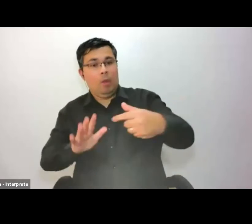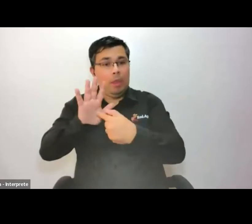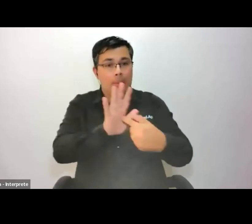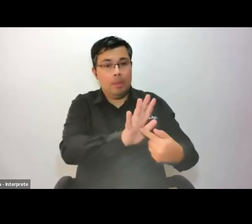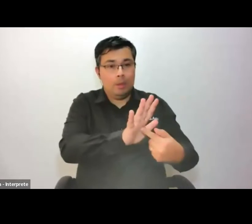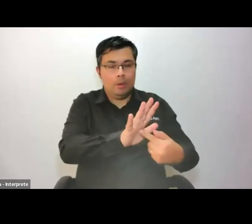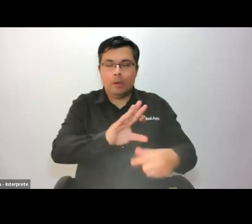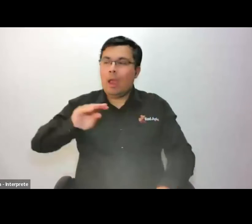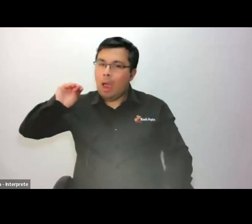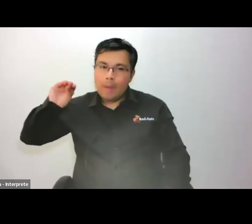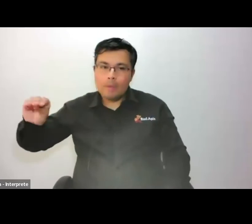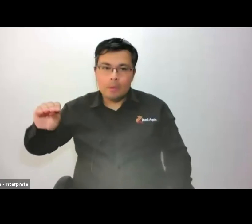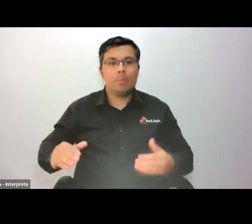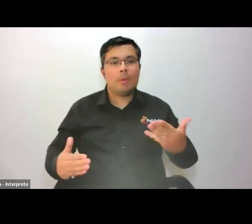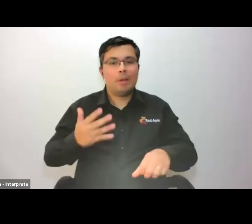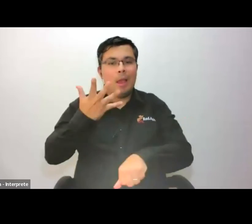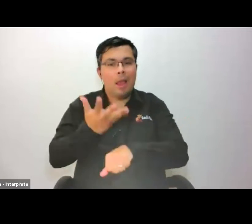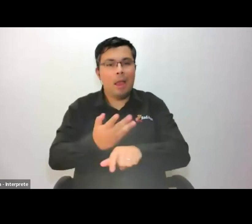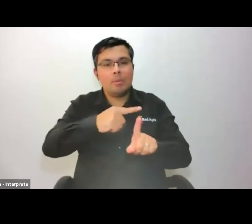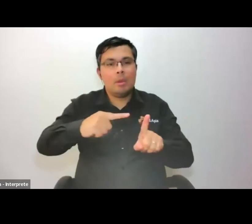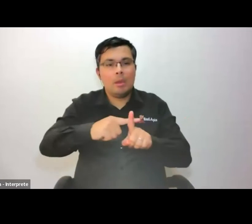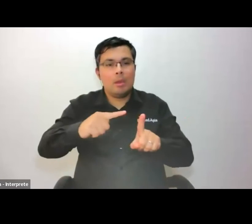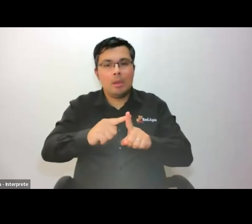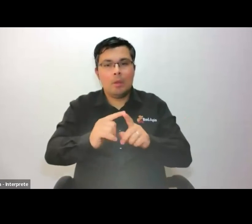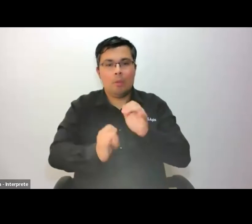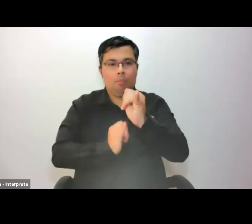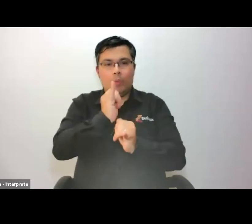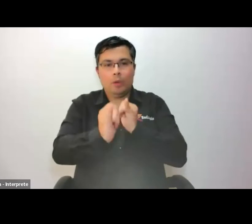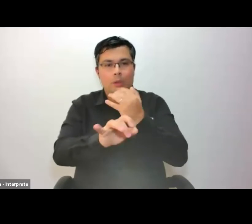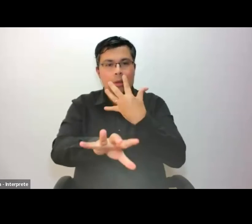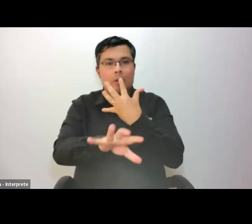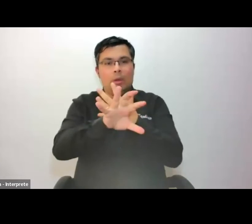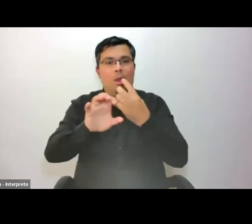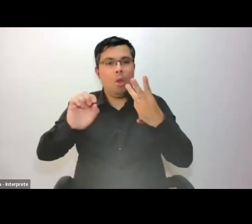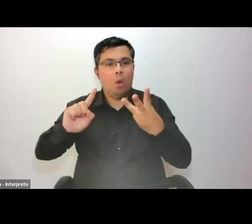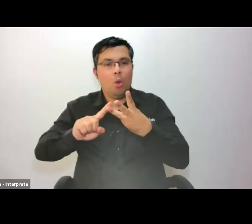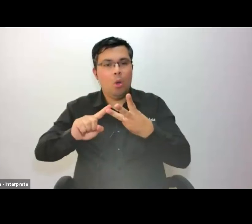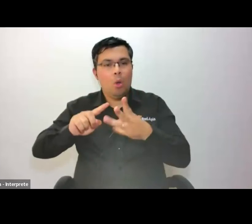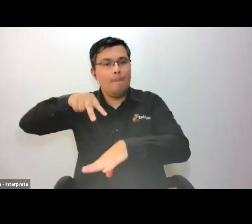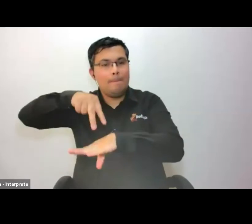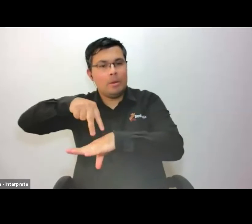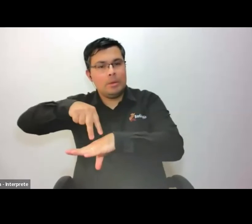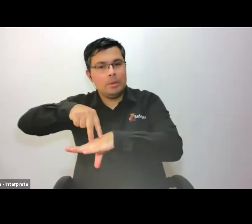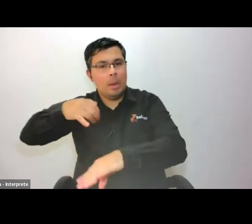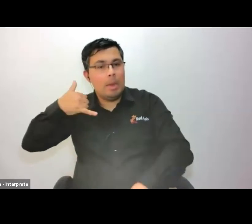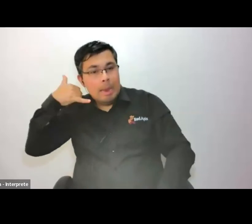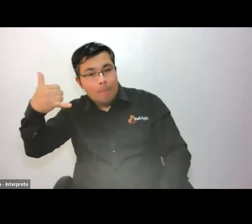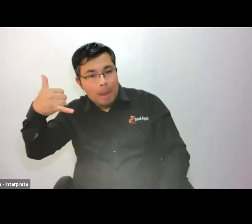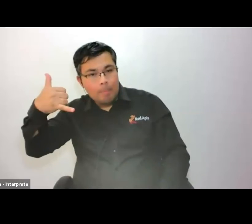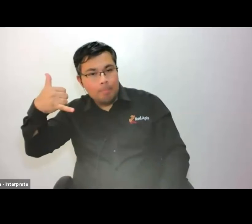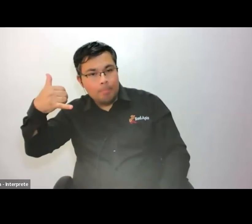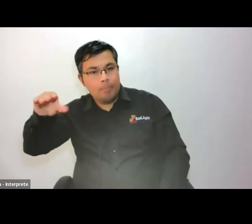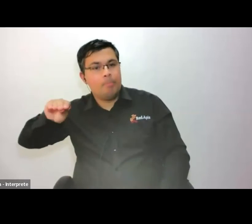para eso hay canales tanto online como presenciales que se pueden utilizar para generar este tipo de